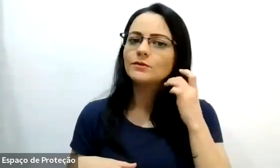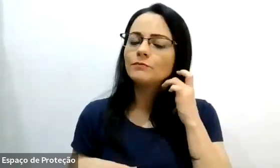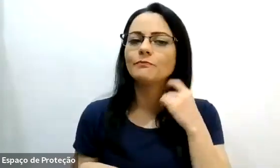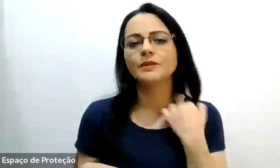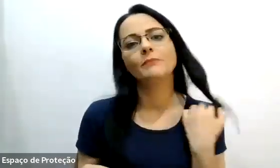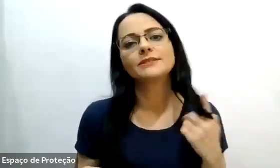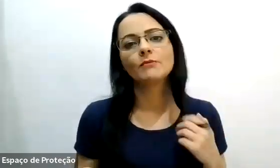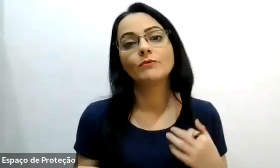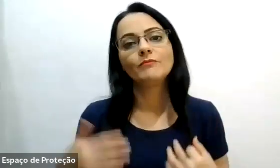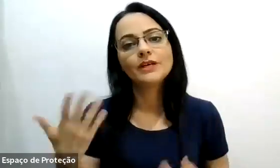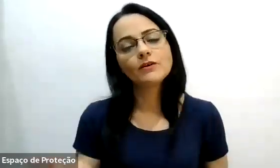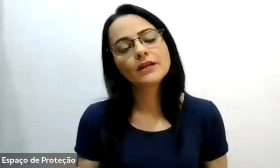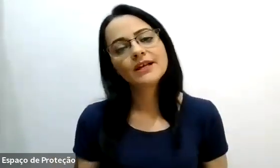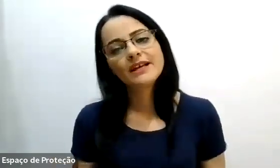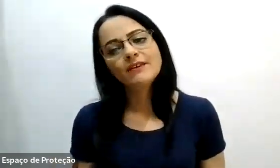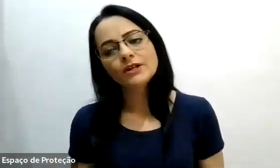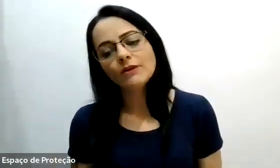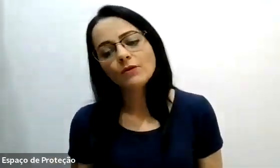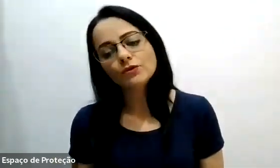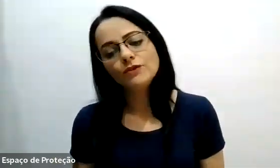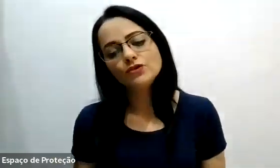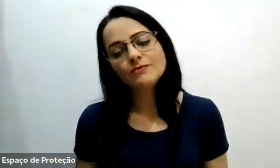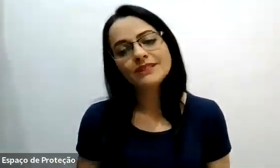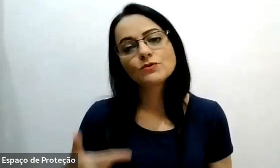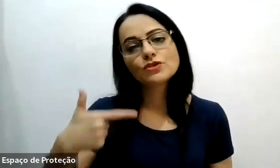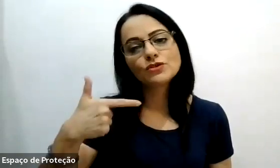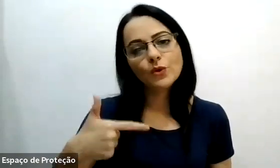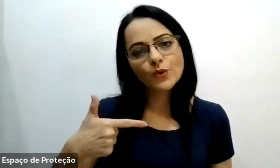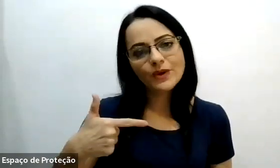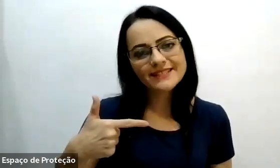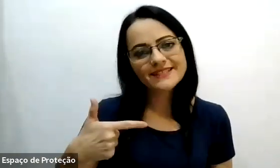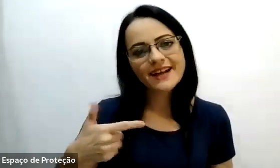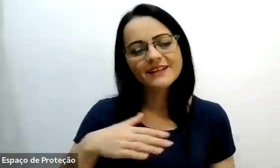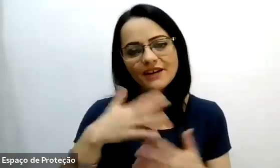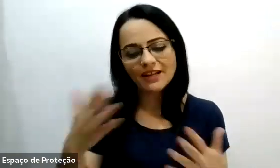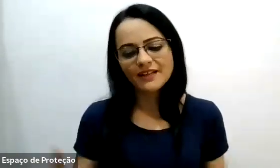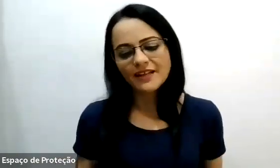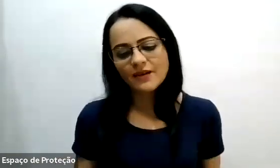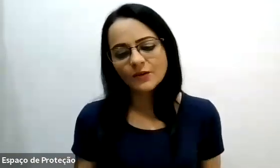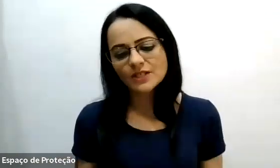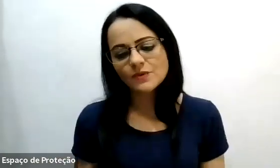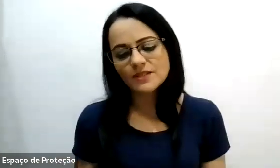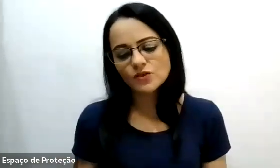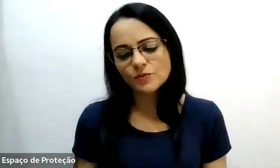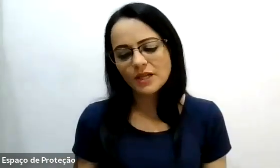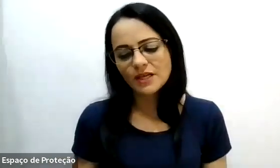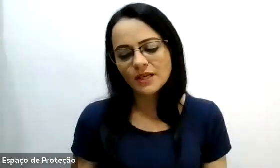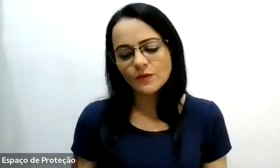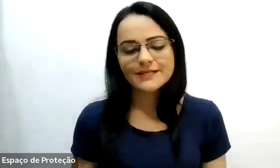mandam depois, tá bom? E agora vou gravar outro vídeo de Mateus 2, tá? Que fala outras coisas sobre o